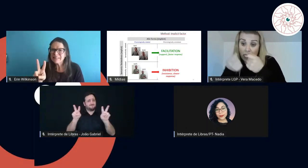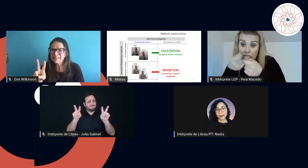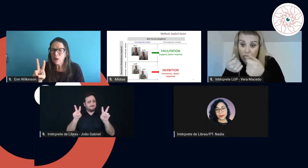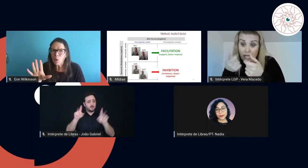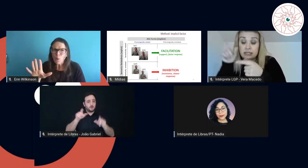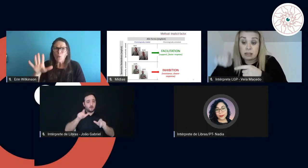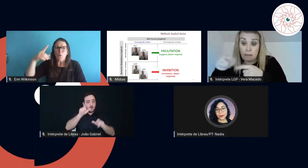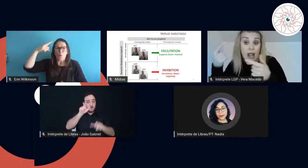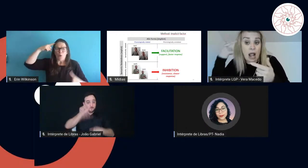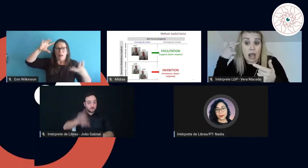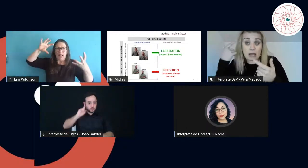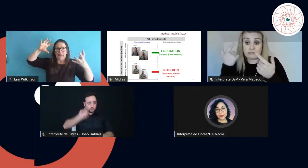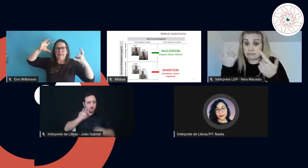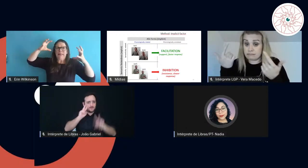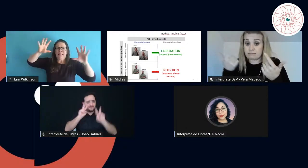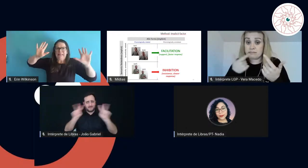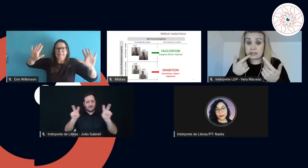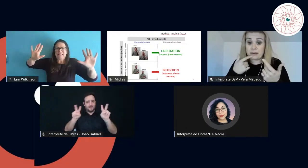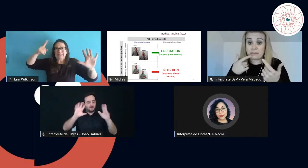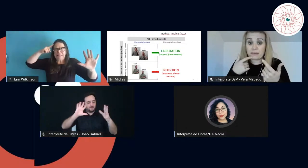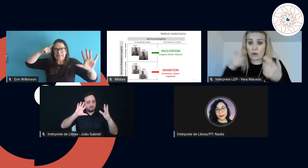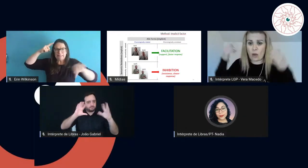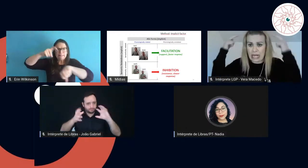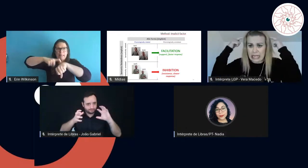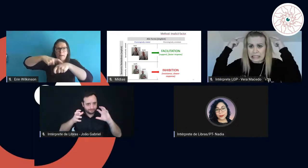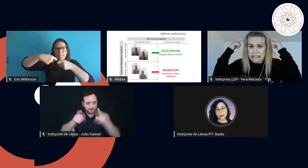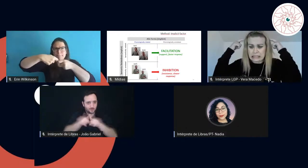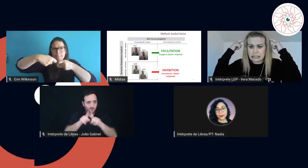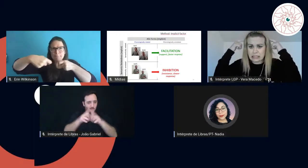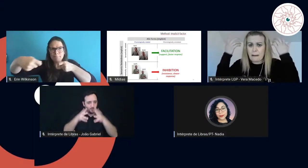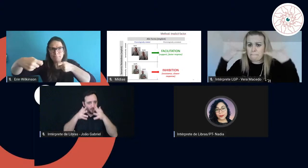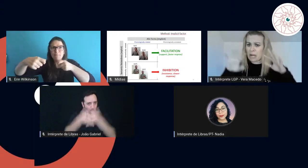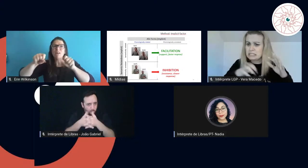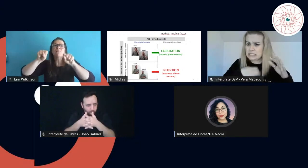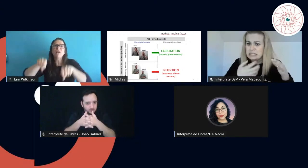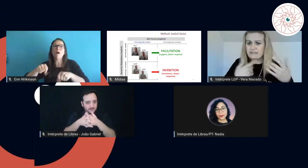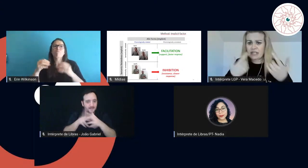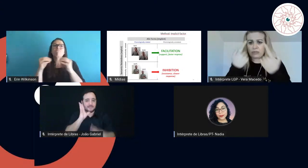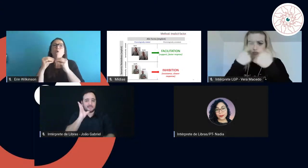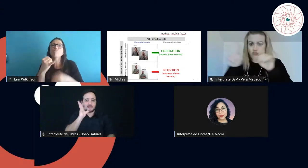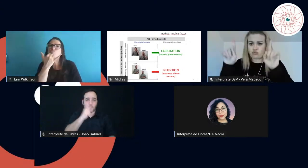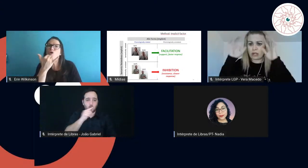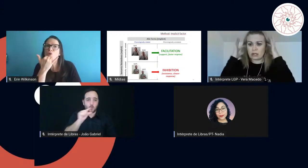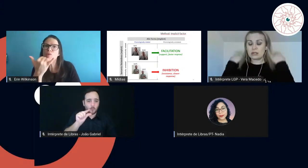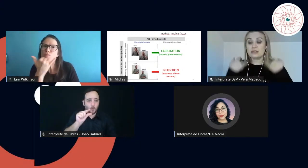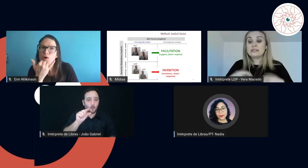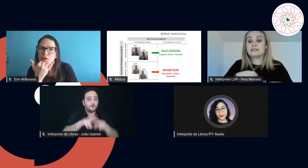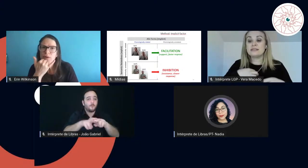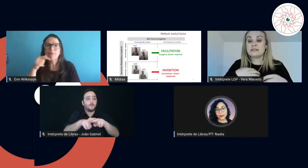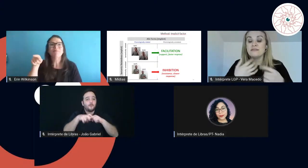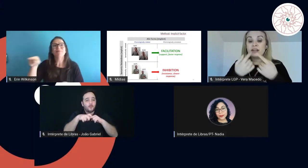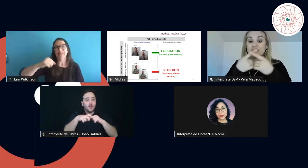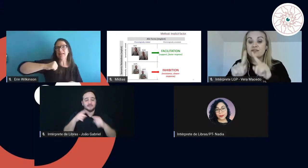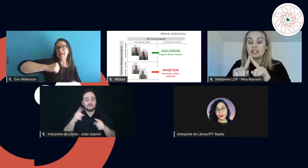similaridade na sua execução, porém tem significados diferentes,